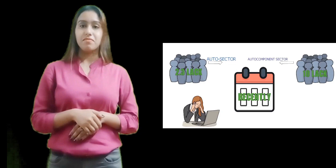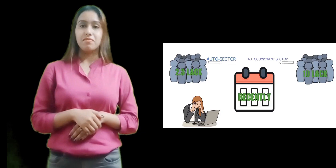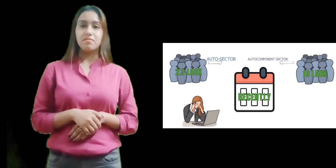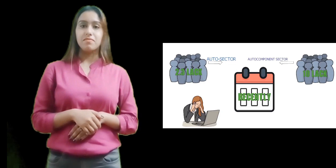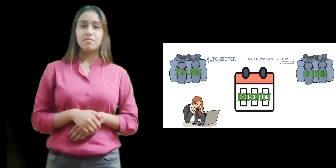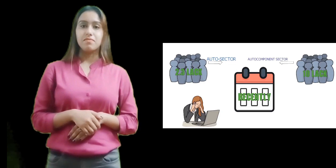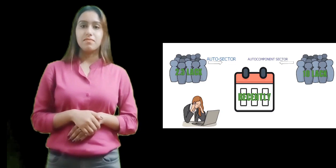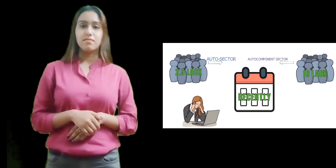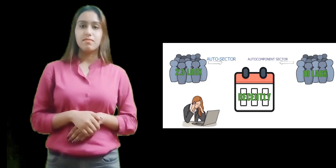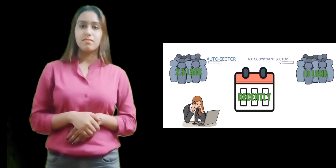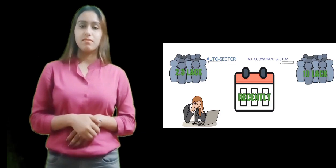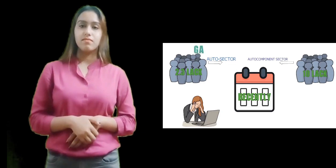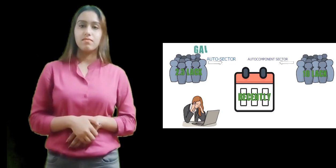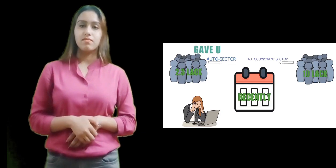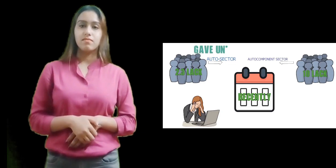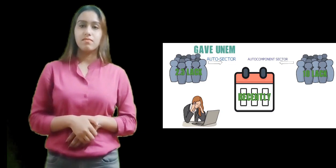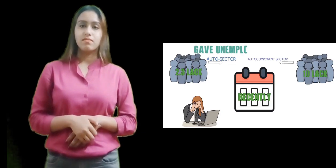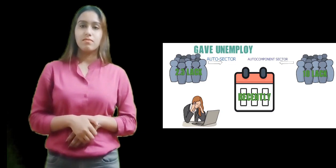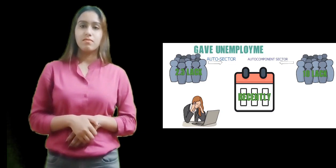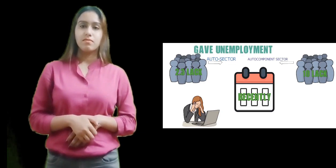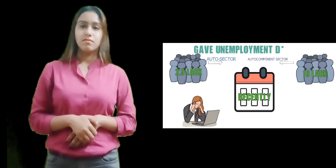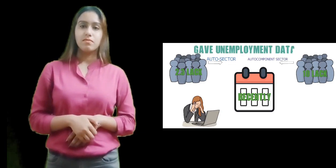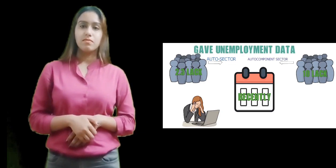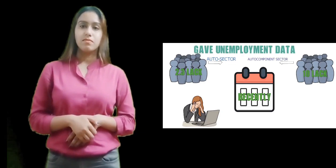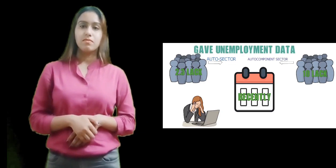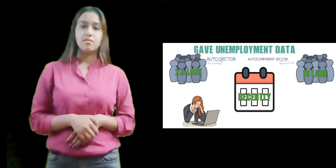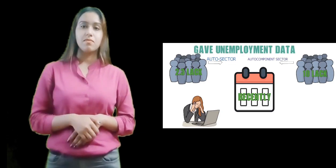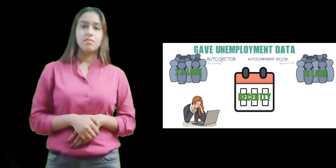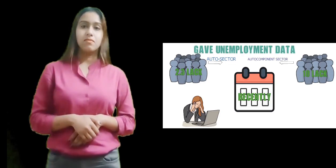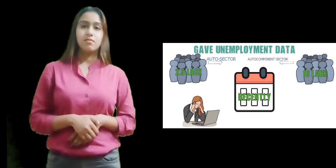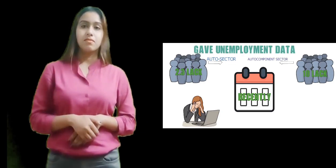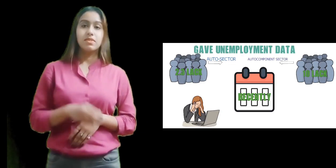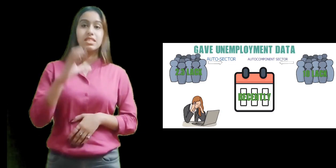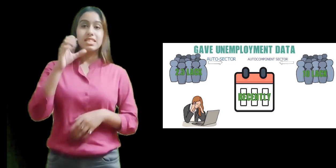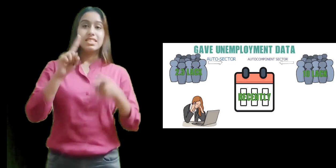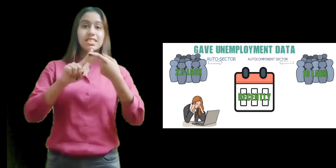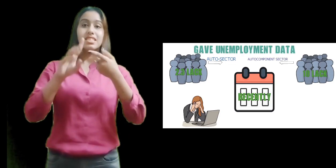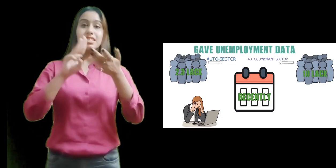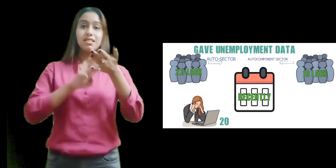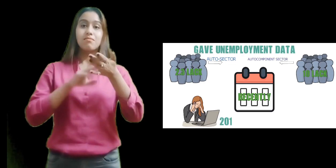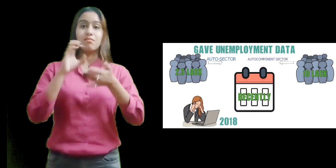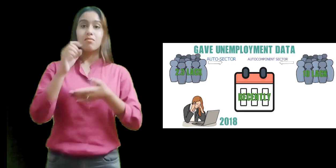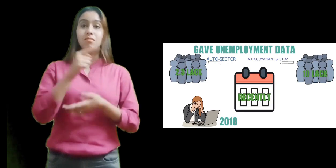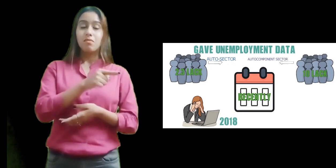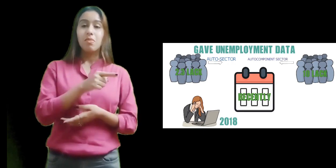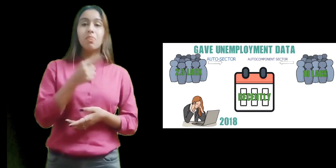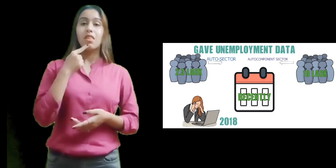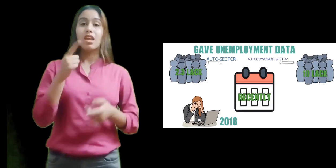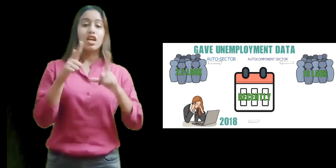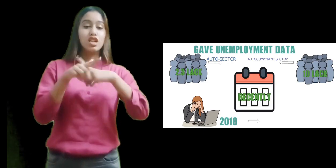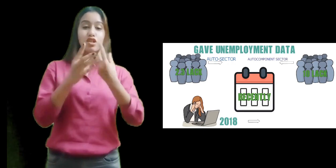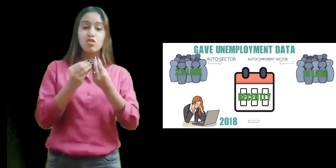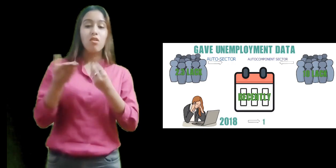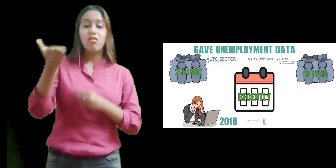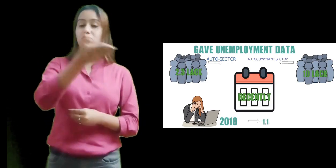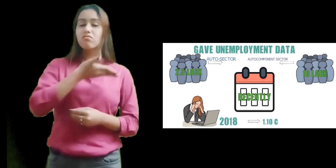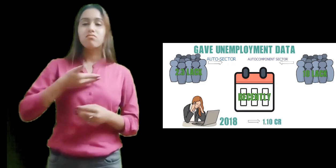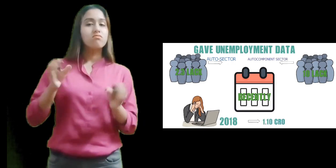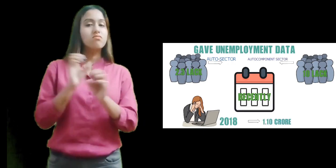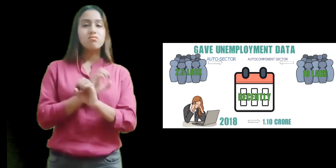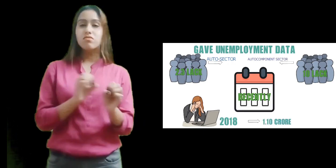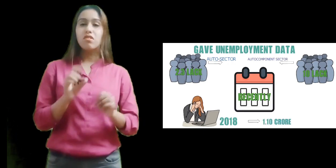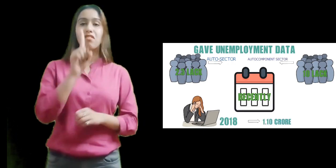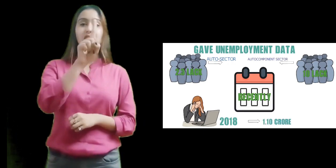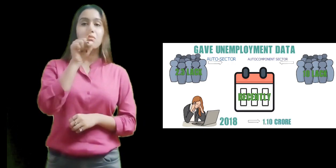इकोनॉमी CMIE ने बेरोजगारी का डेटा दिया था, जिससे पता चला है कि बस 2018 में टोटल